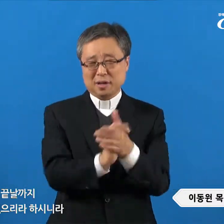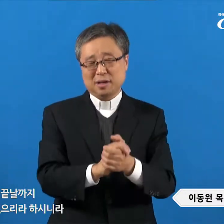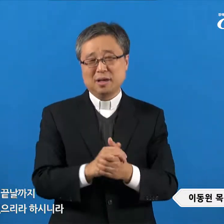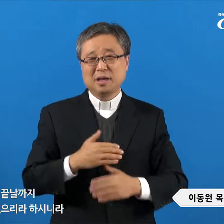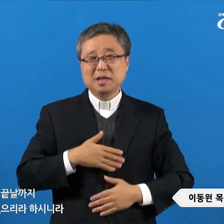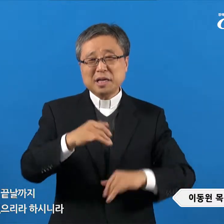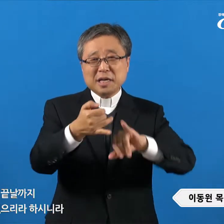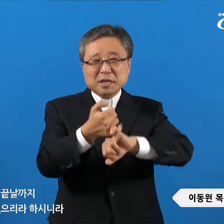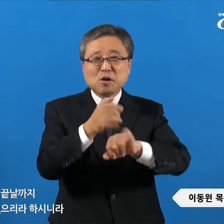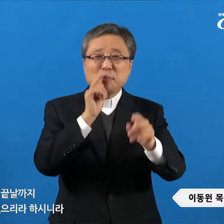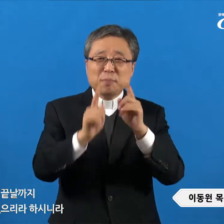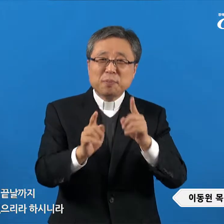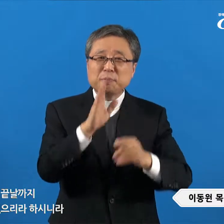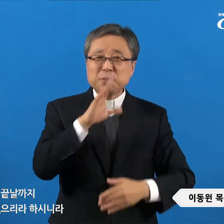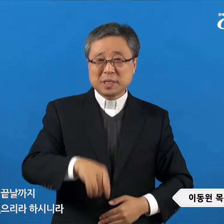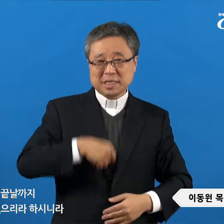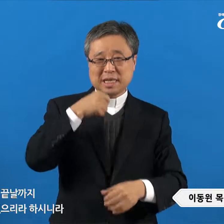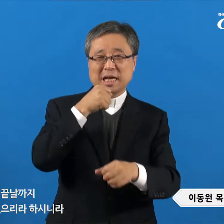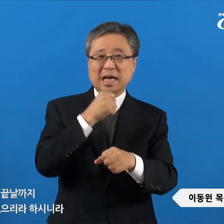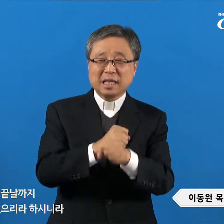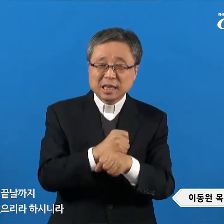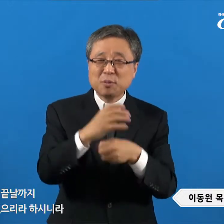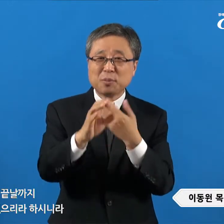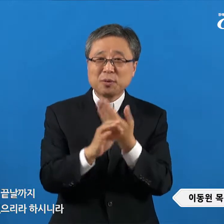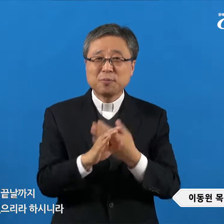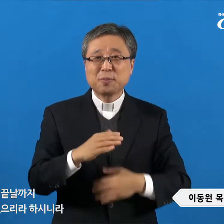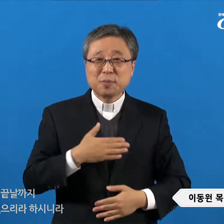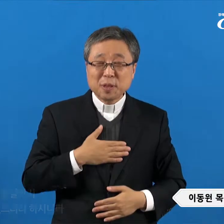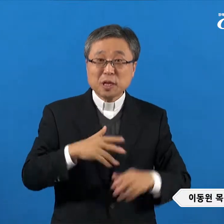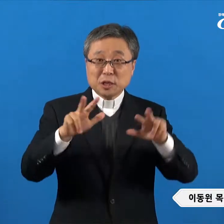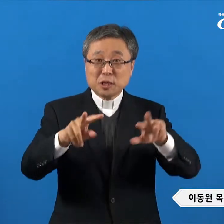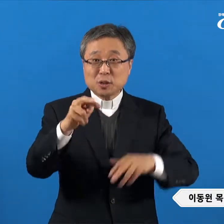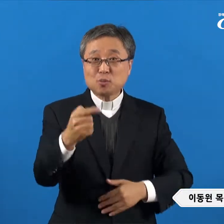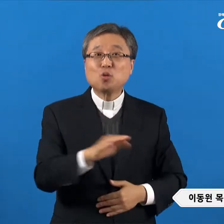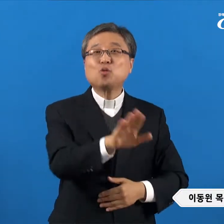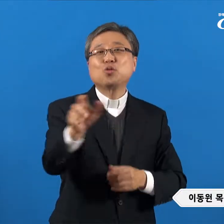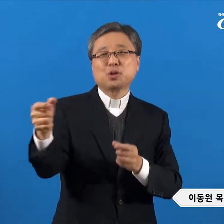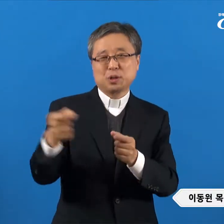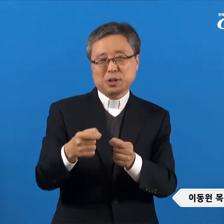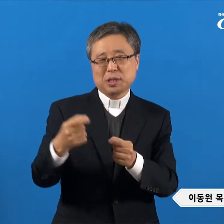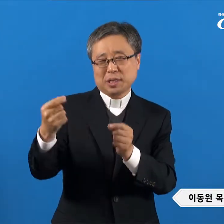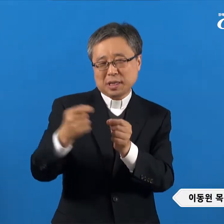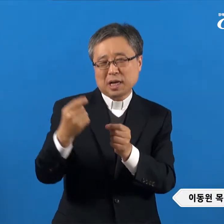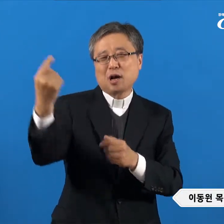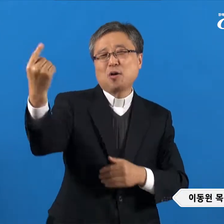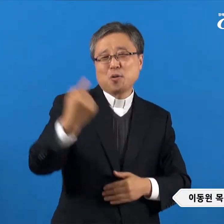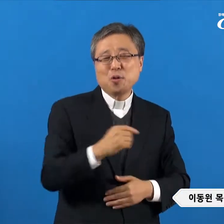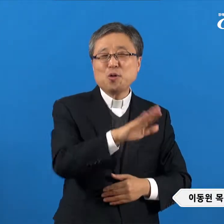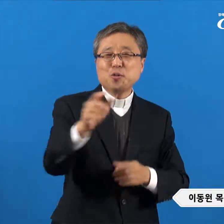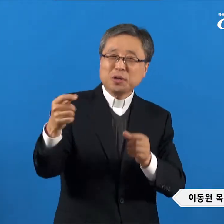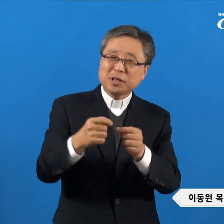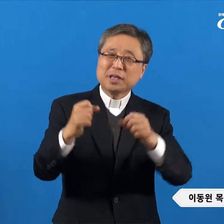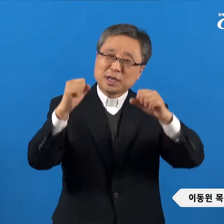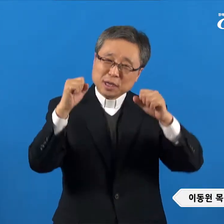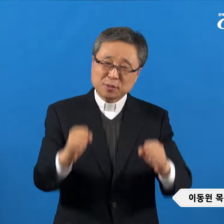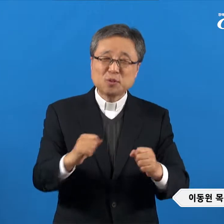이 약속의 말씀이 진실한 것이었다면 그는 지금도 우리 곁에 다가와 우리 곁에 계시며 우리의